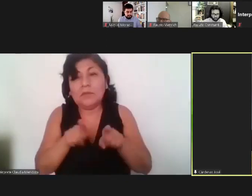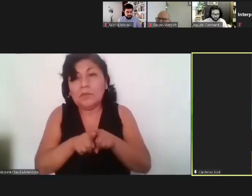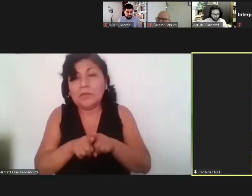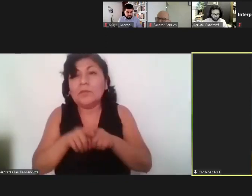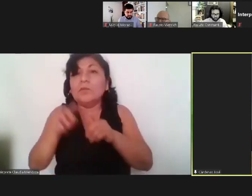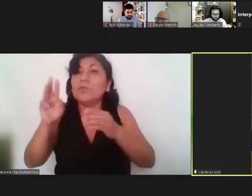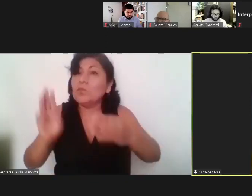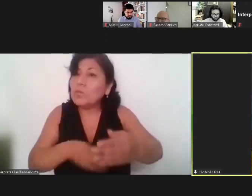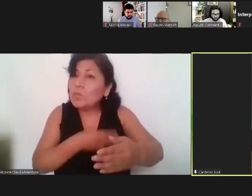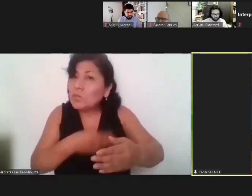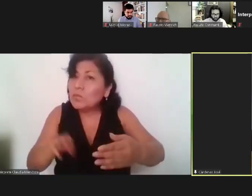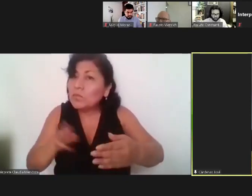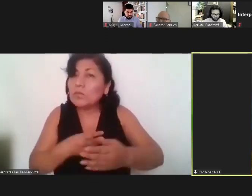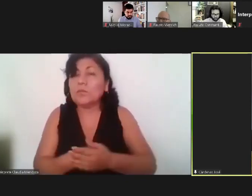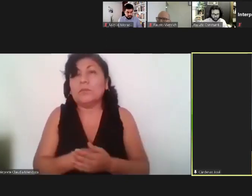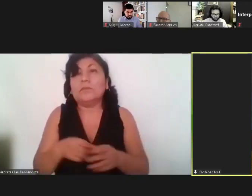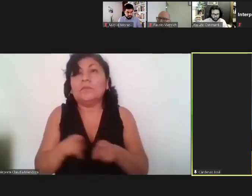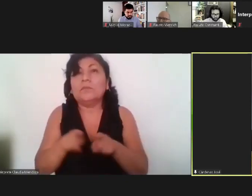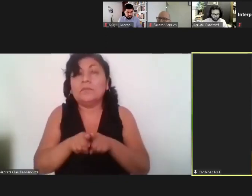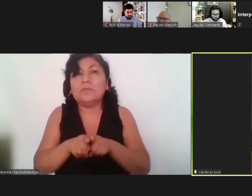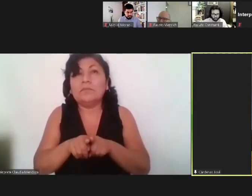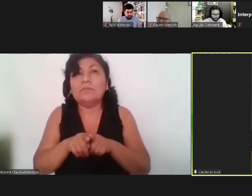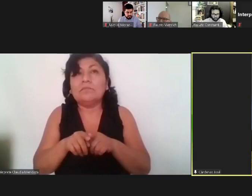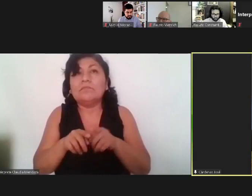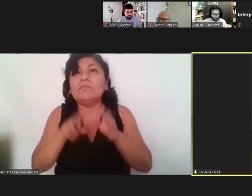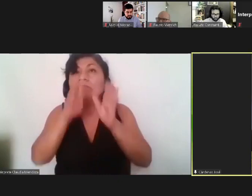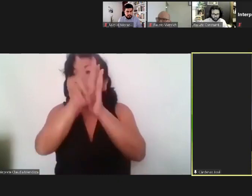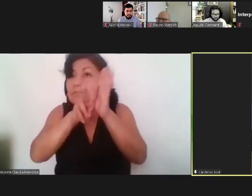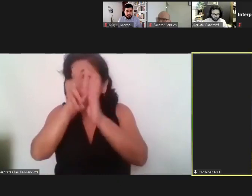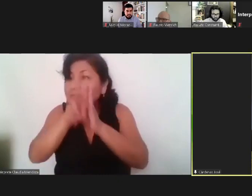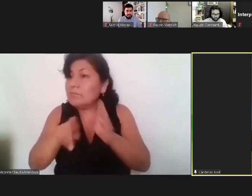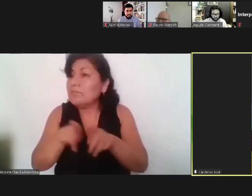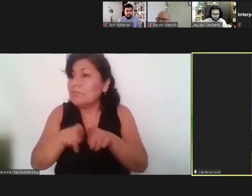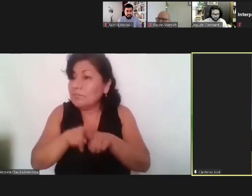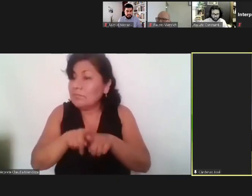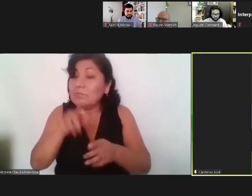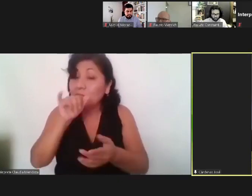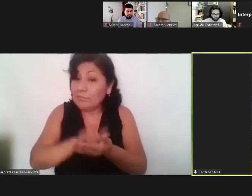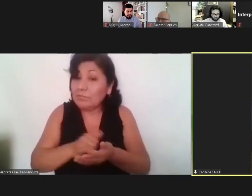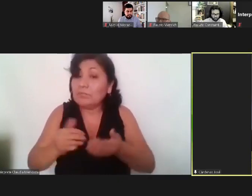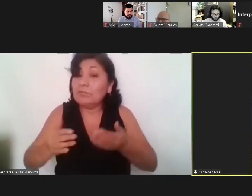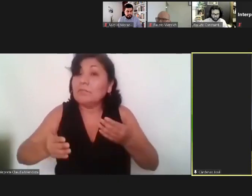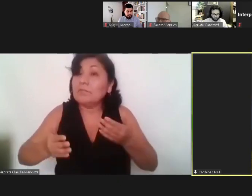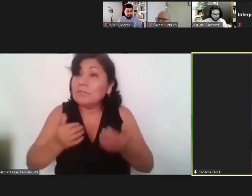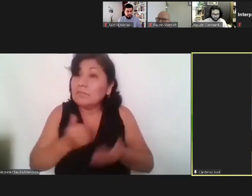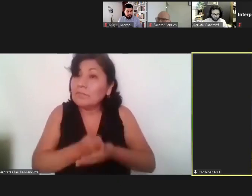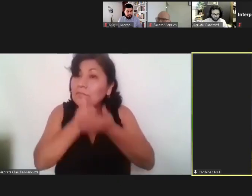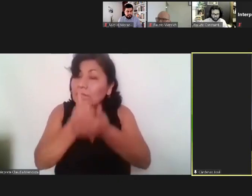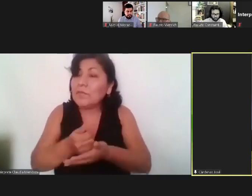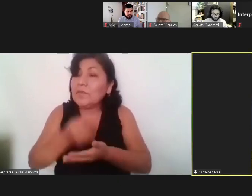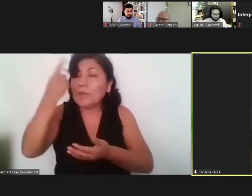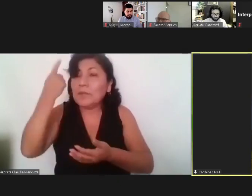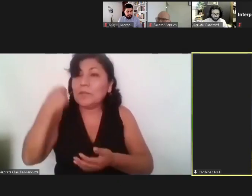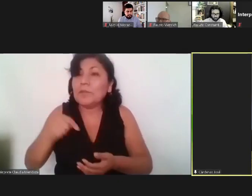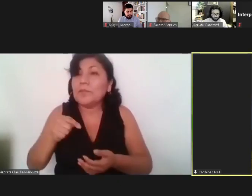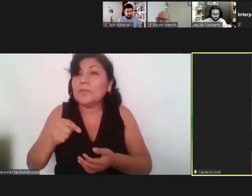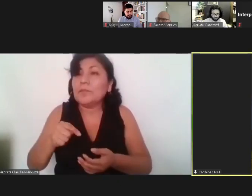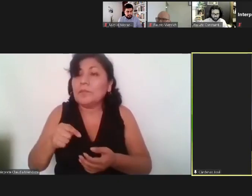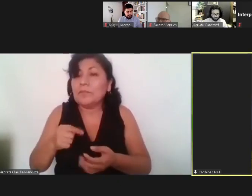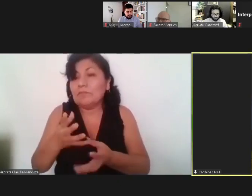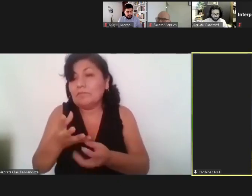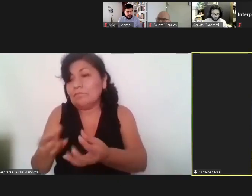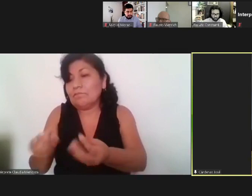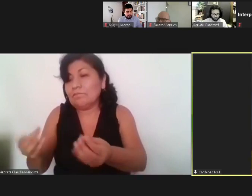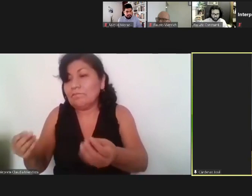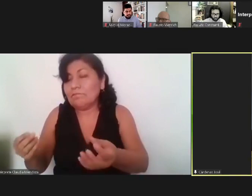música, de los audiovisuales, porque facilita un poco también la labor voluntaria que podrían tener muchos adaptadores. Estamos